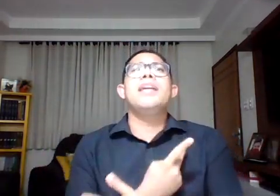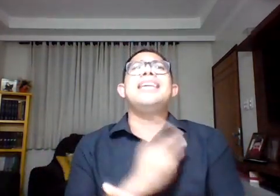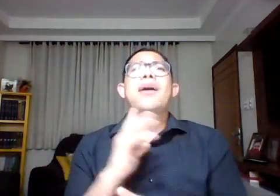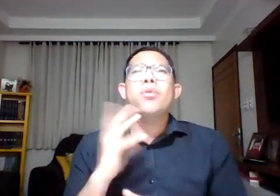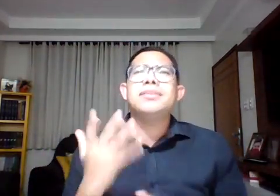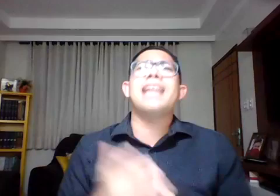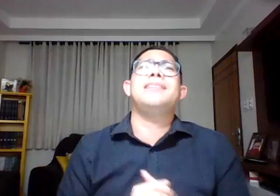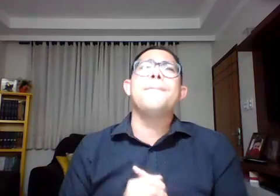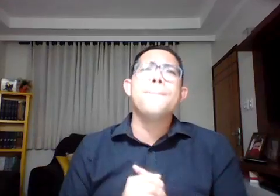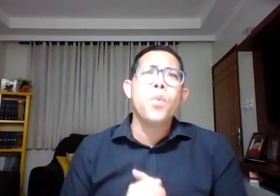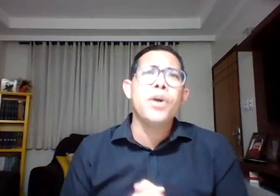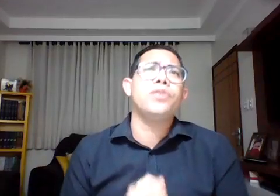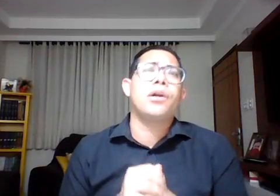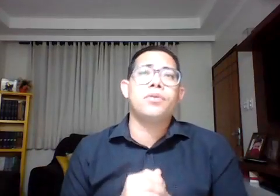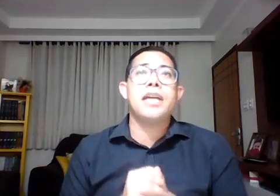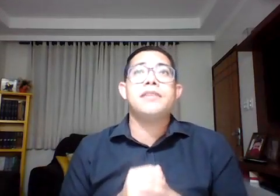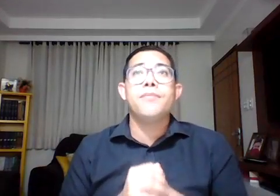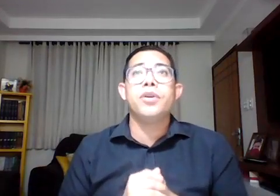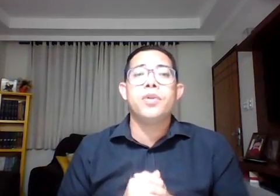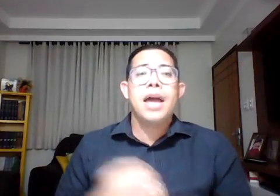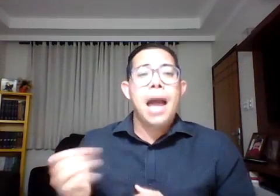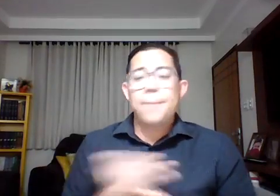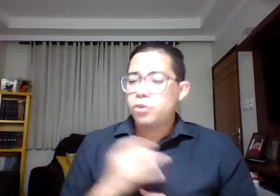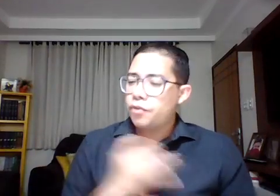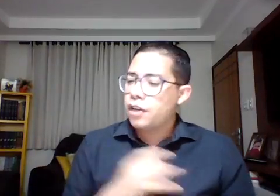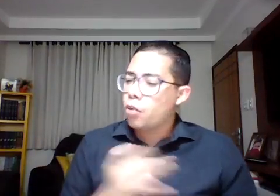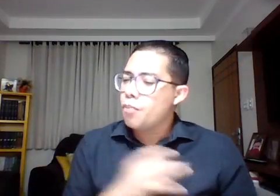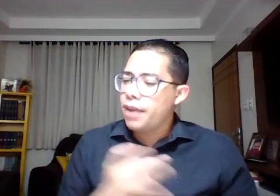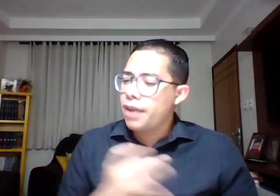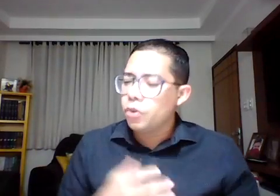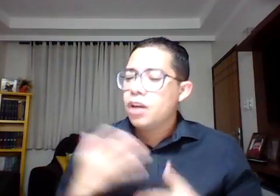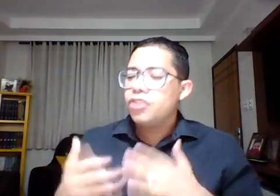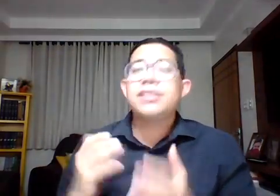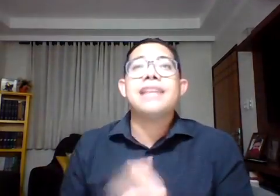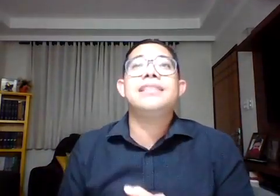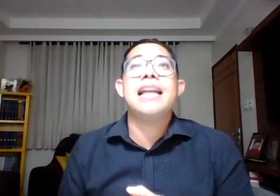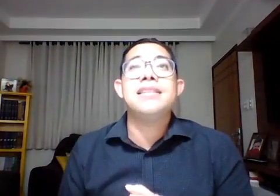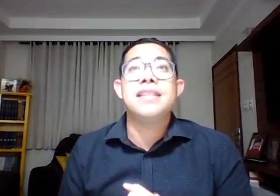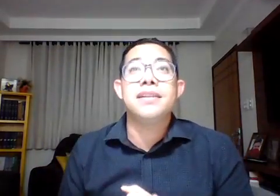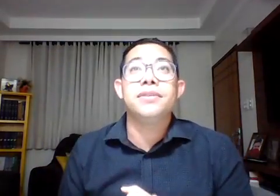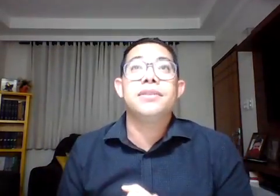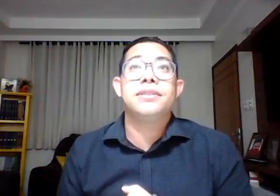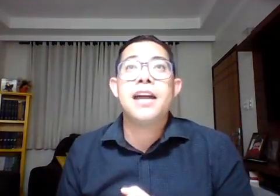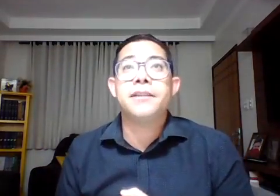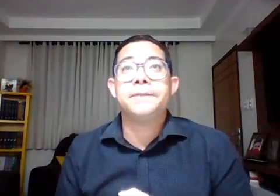que acontece muito, a pessoa fica com medo de estar sinalizando, certo?